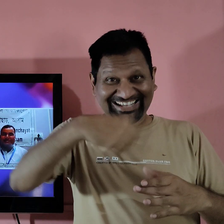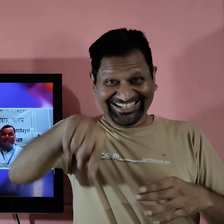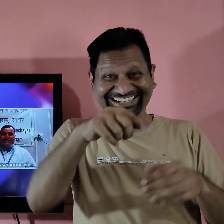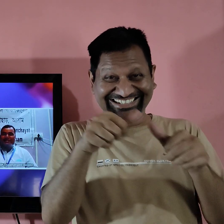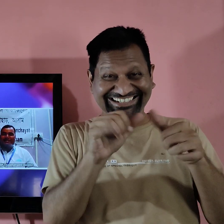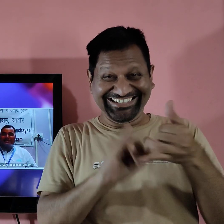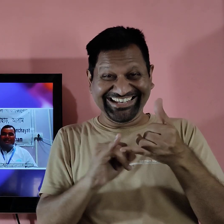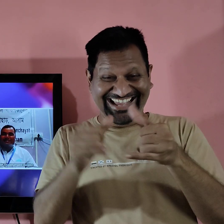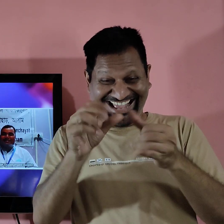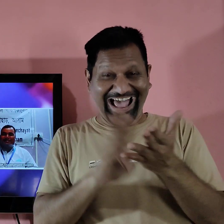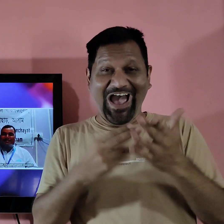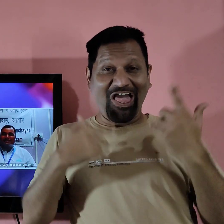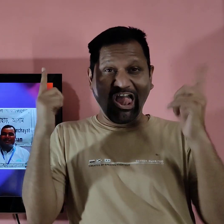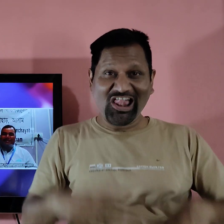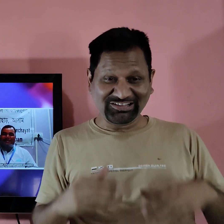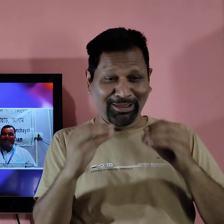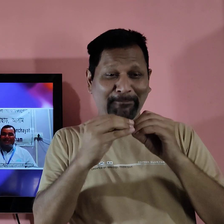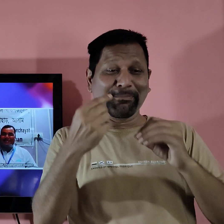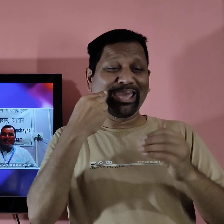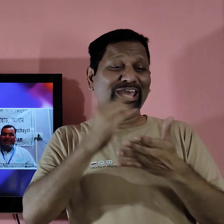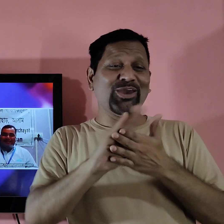बिहू बिगाड़ दिया।